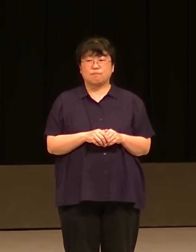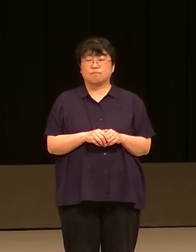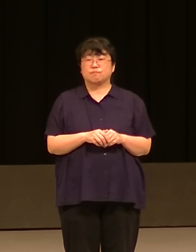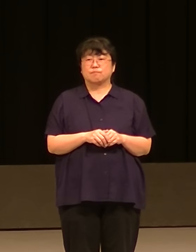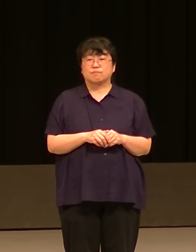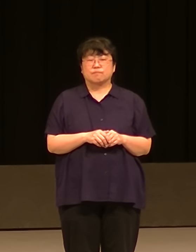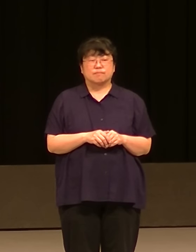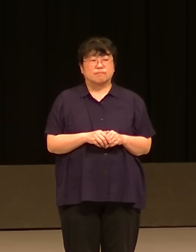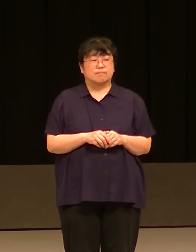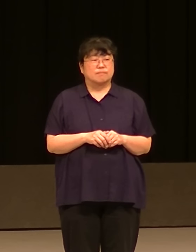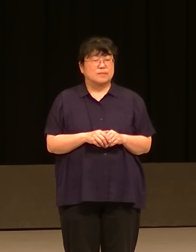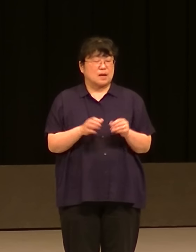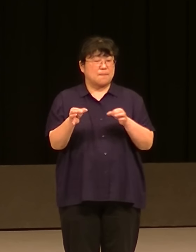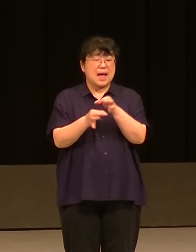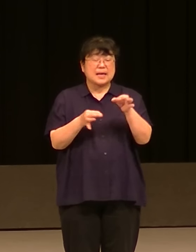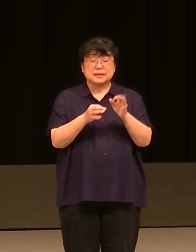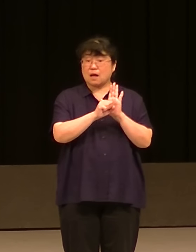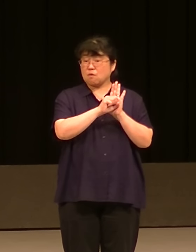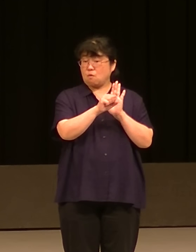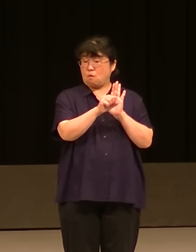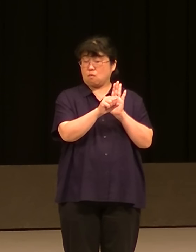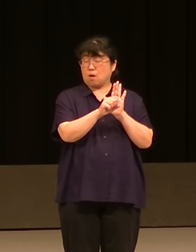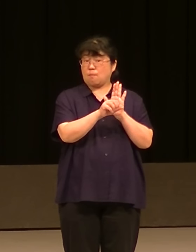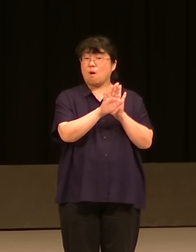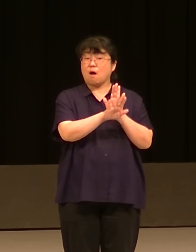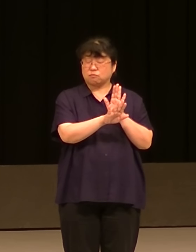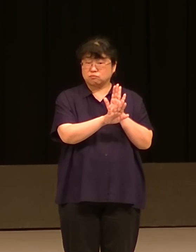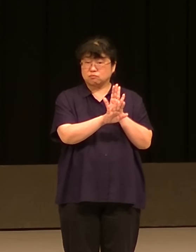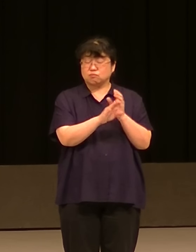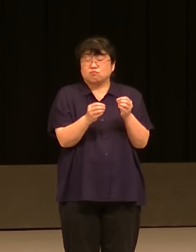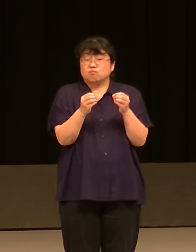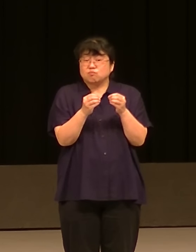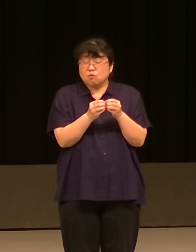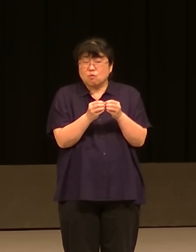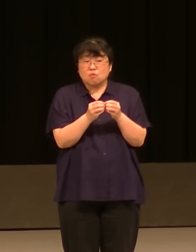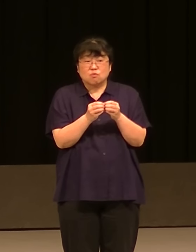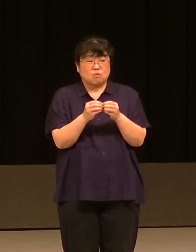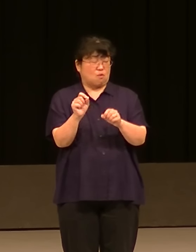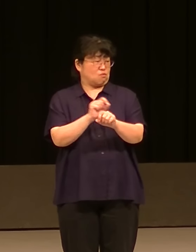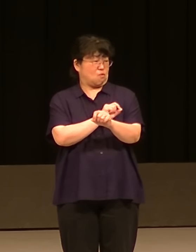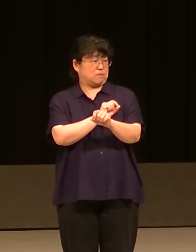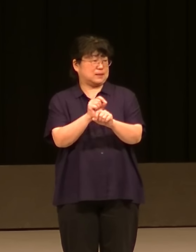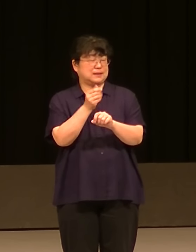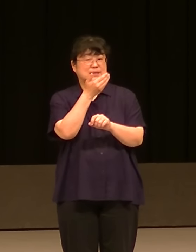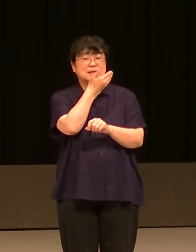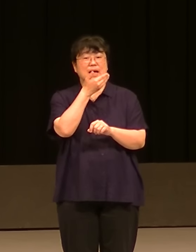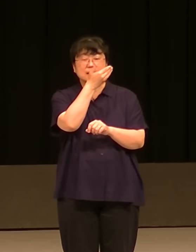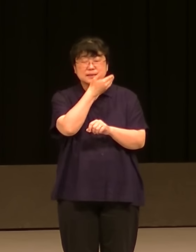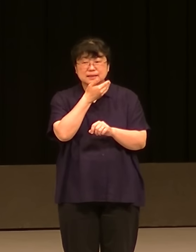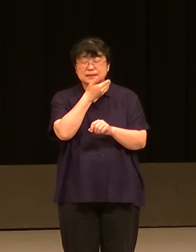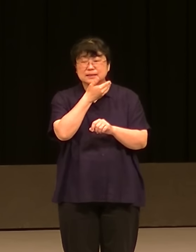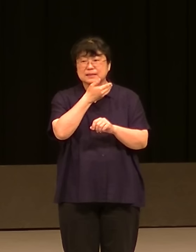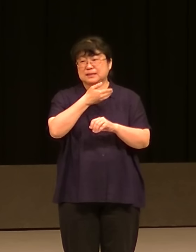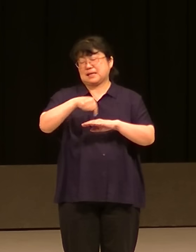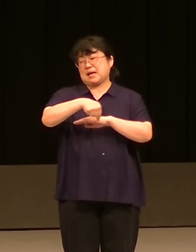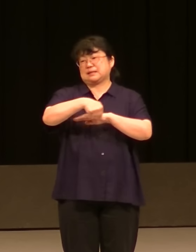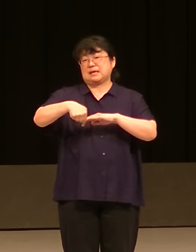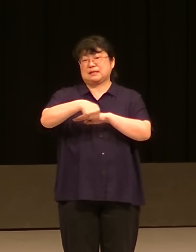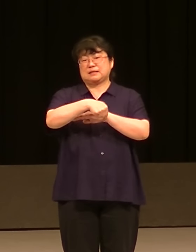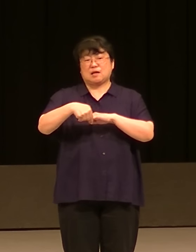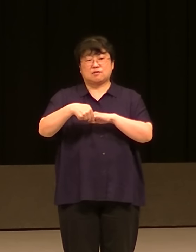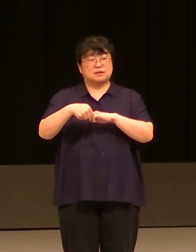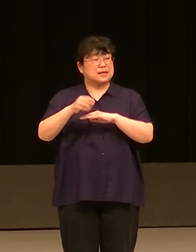には、まあ、その経済効果も去りながら、そこにはとびきり重要な戦略的価値があるの